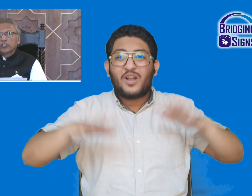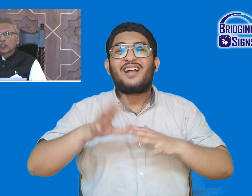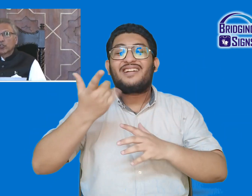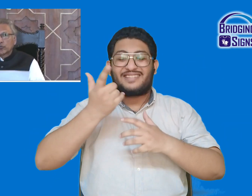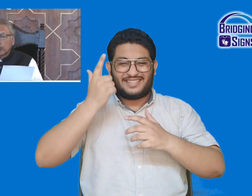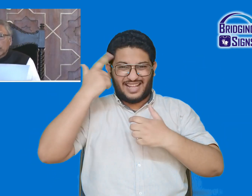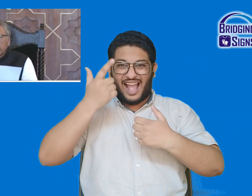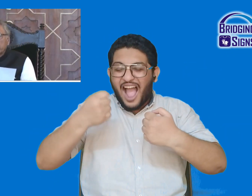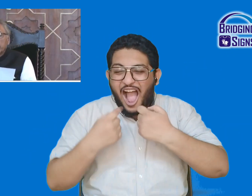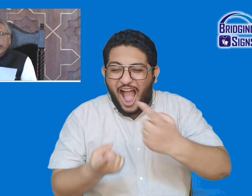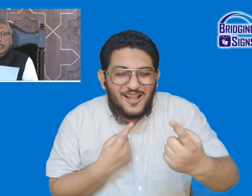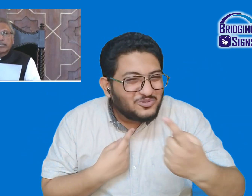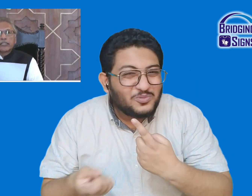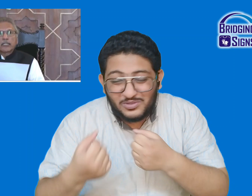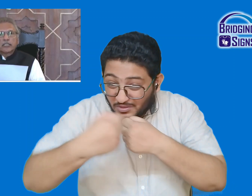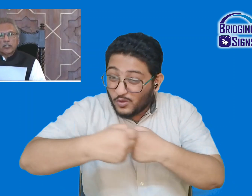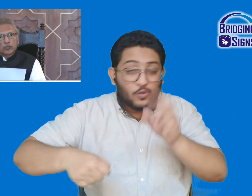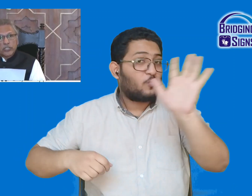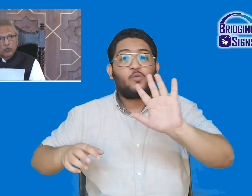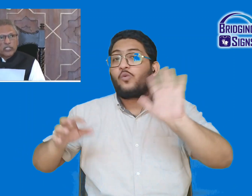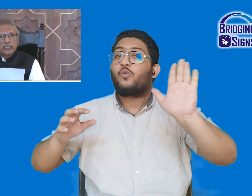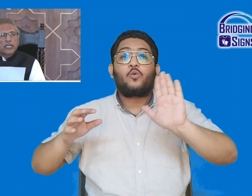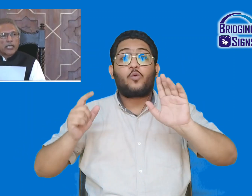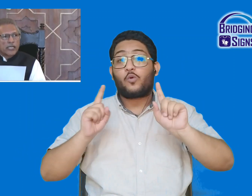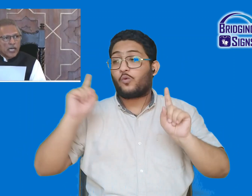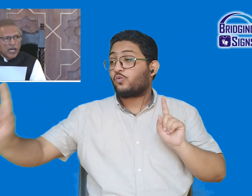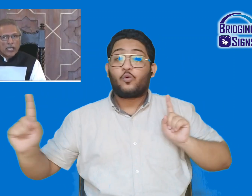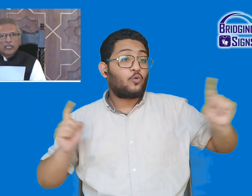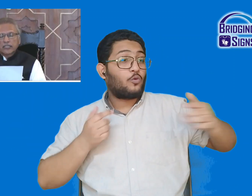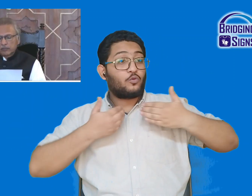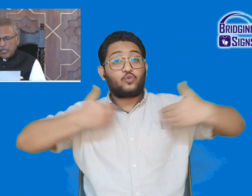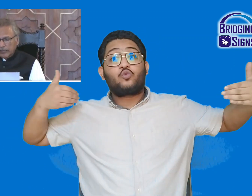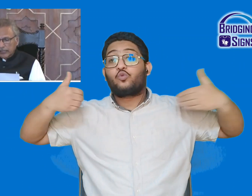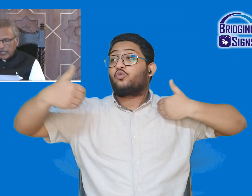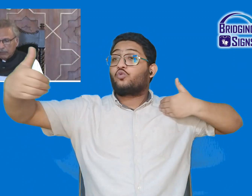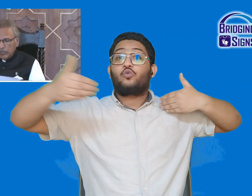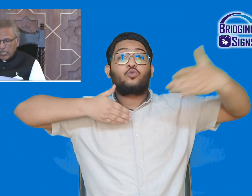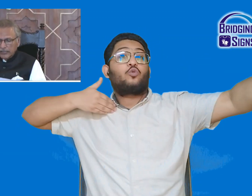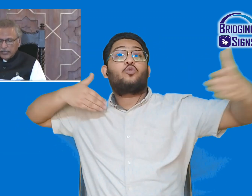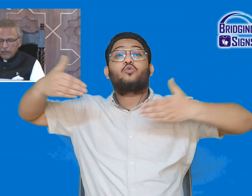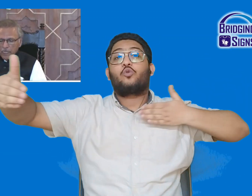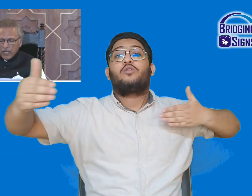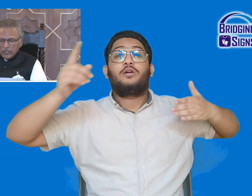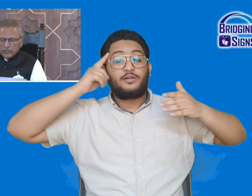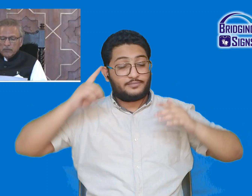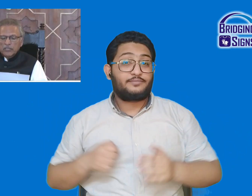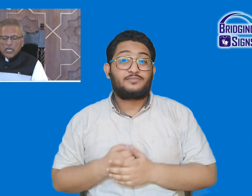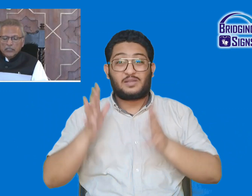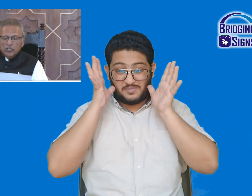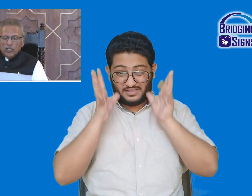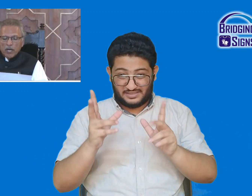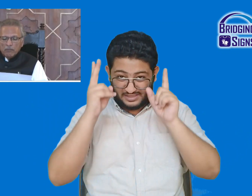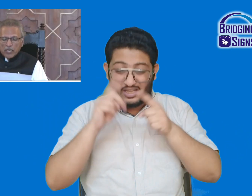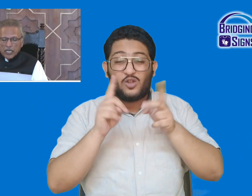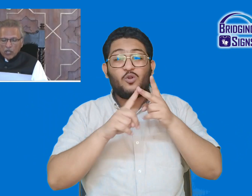جائے۔ جو گفتگو قریب بیٹھ کر کی جاتی ہے اس سے گریز کیا جائے، حالات اس بات کے متقاضی ہیں۔ جن